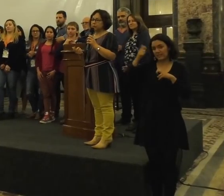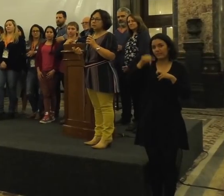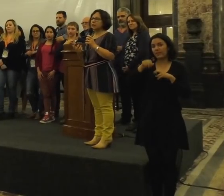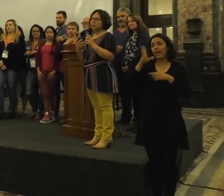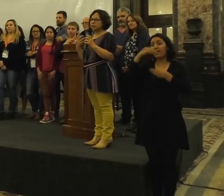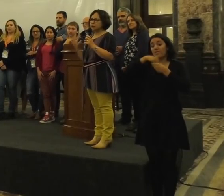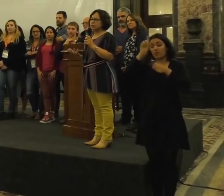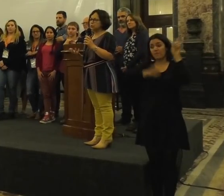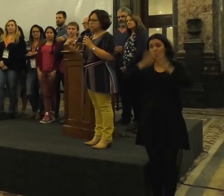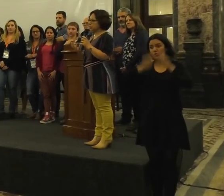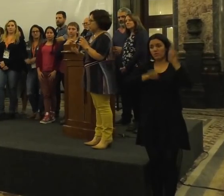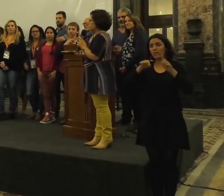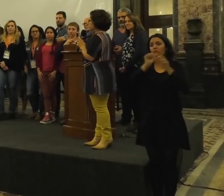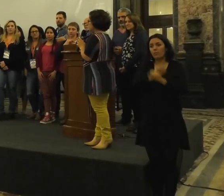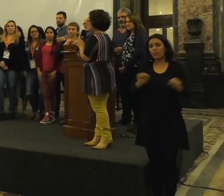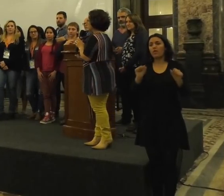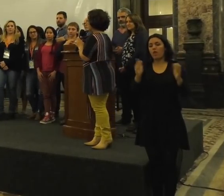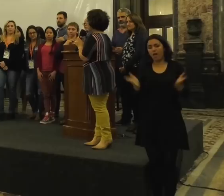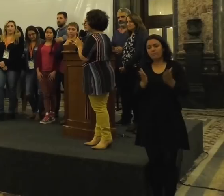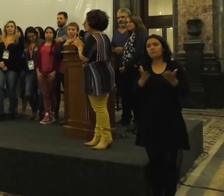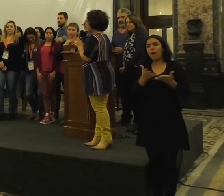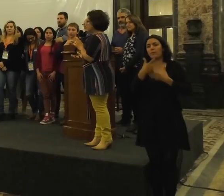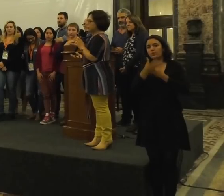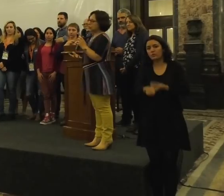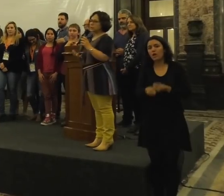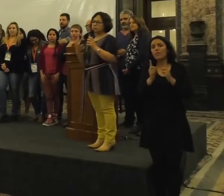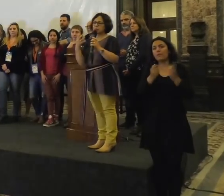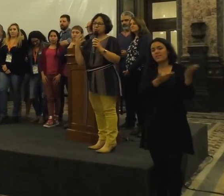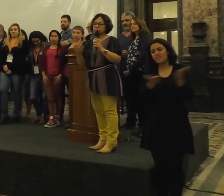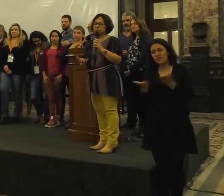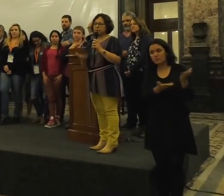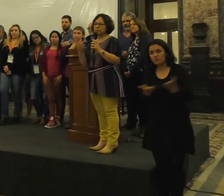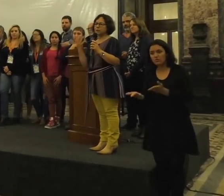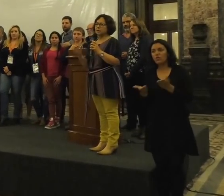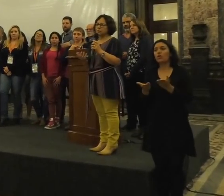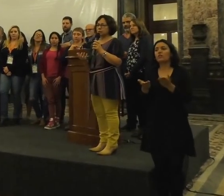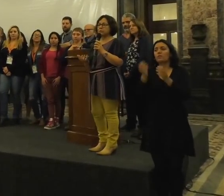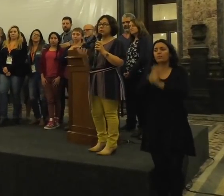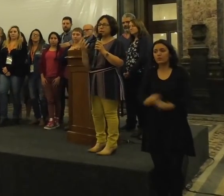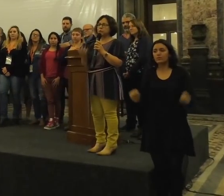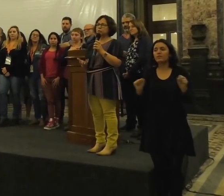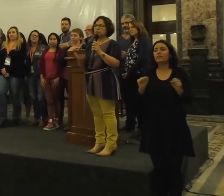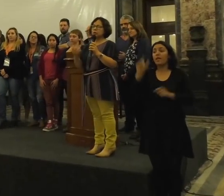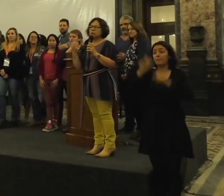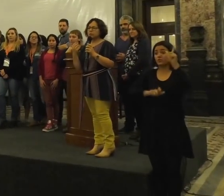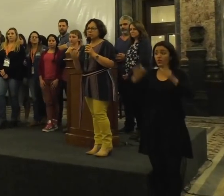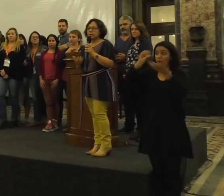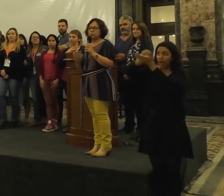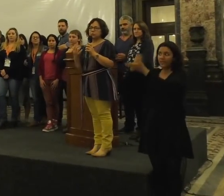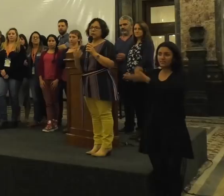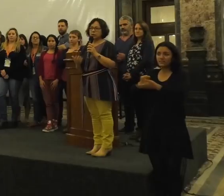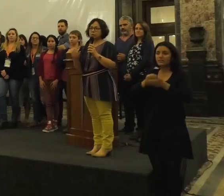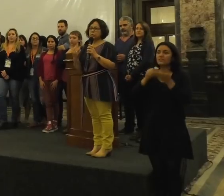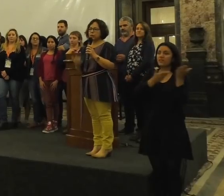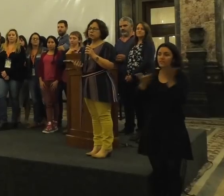la Universidad, que es quien hizo posible también las invitaciones y la posibilidad de que los extranjeros